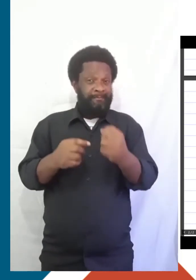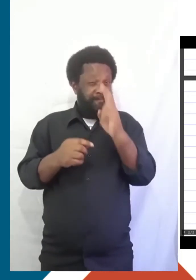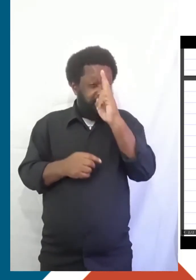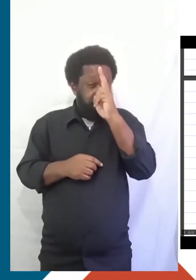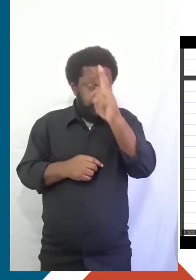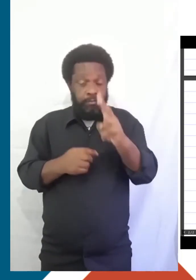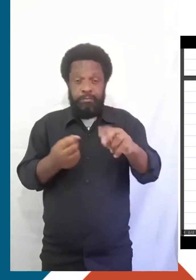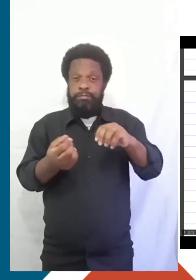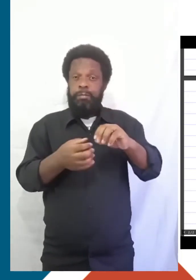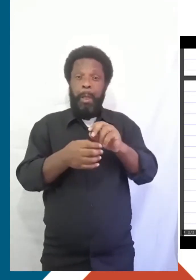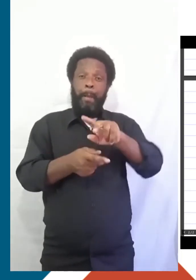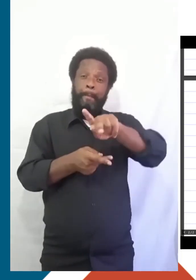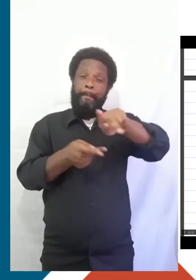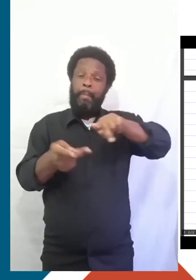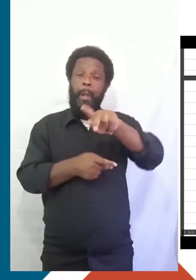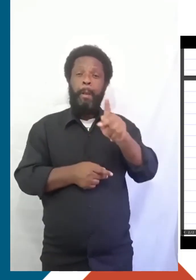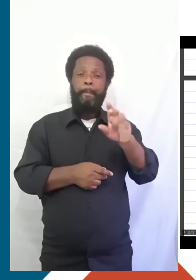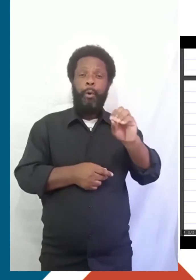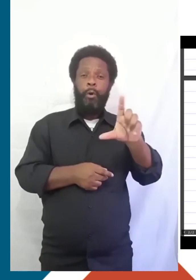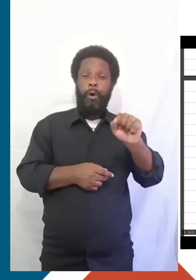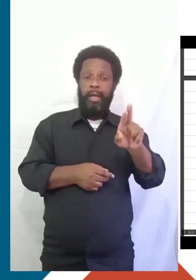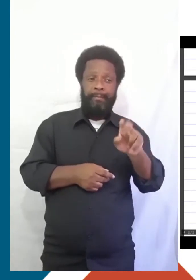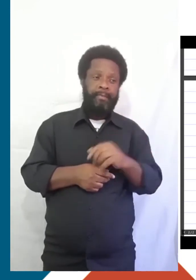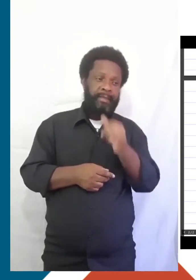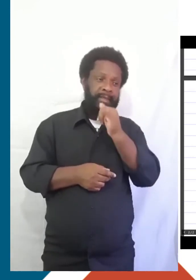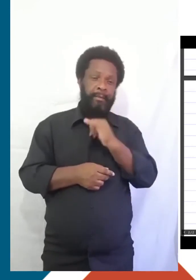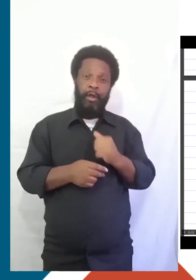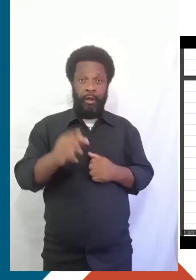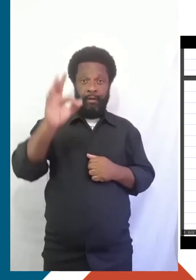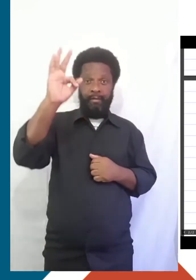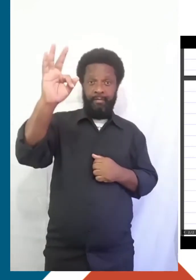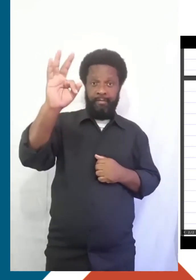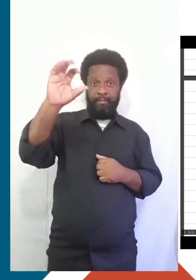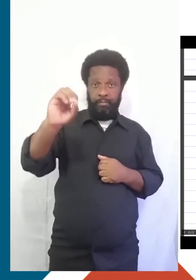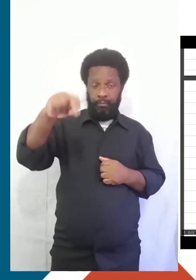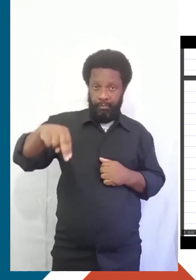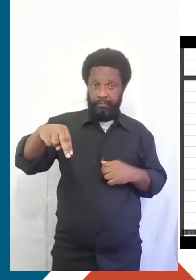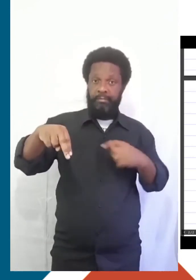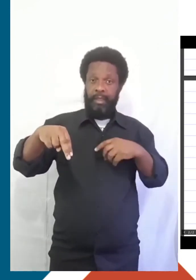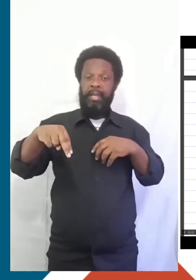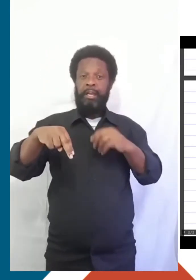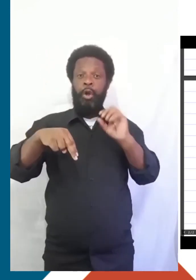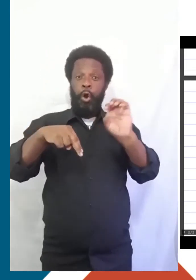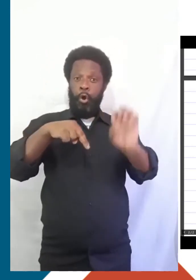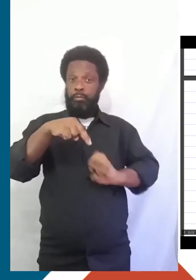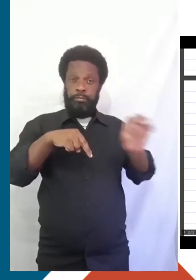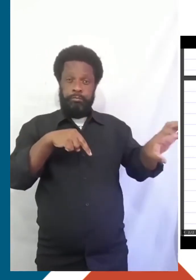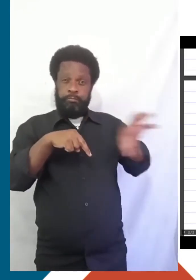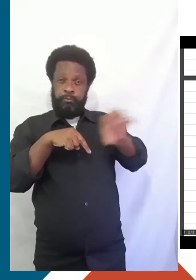essas ligações sejam muito polares. Você tem flúor, oxigênio e nitrogênio atraindo muito esses elétrons para